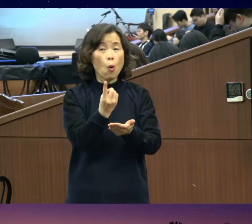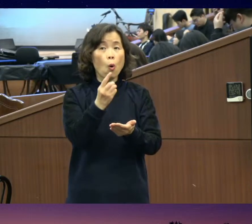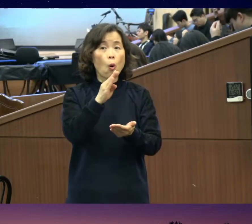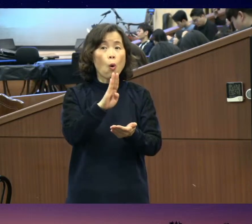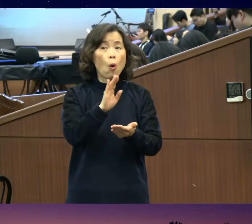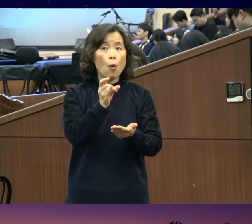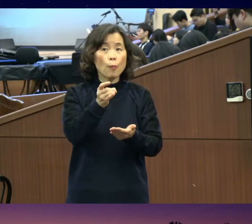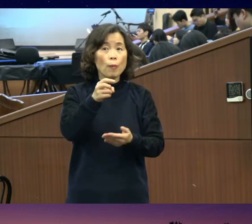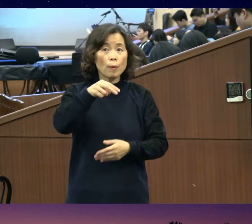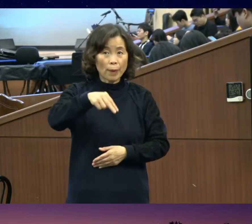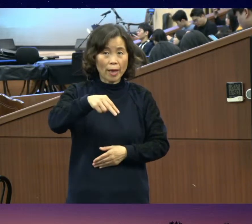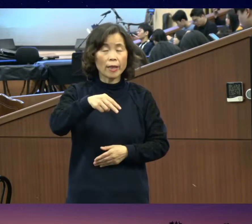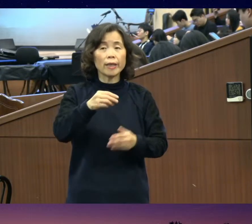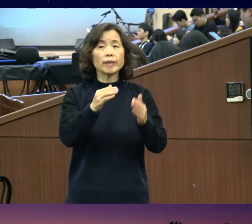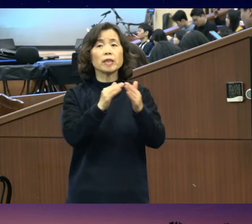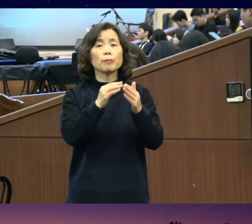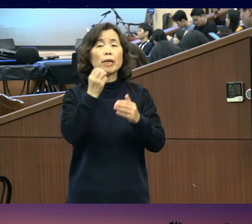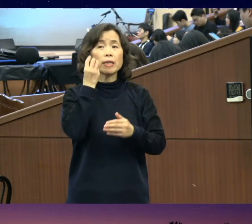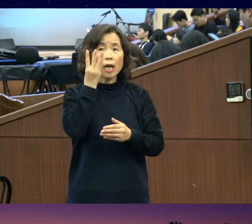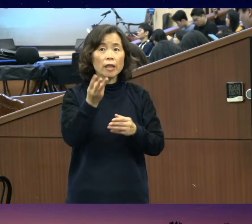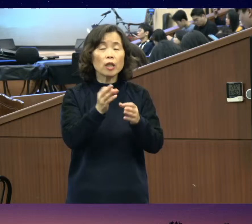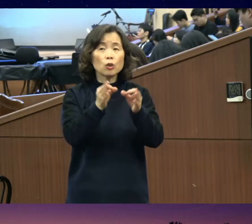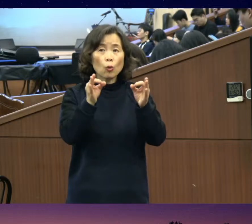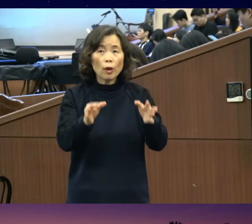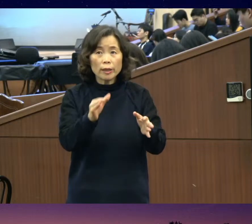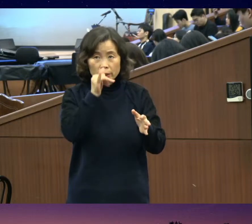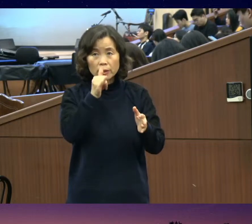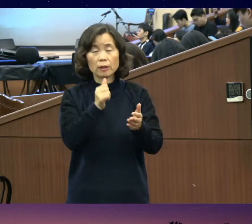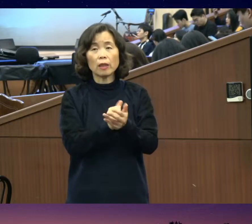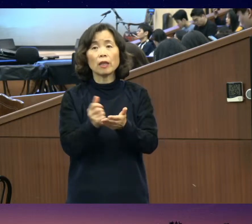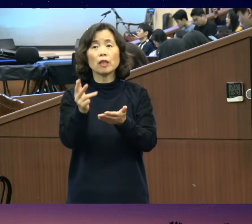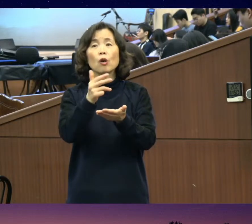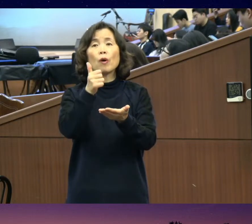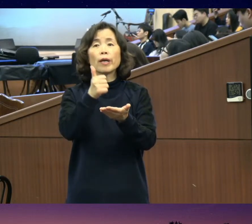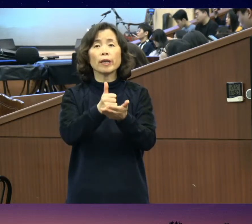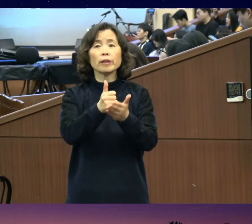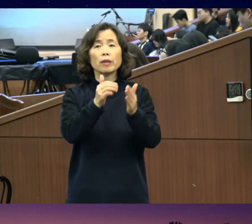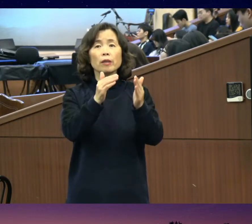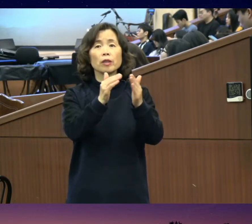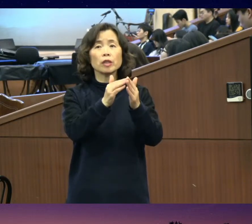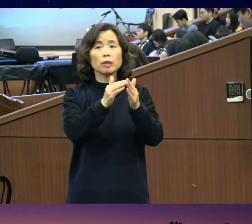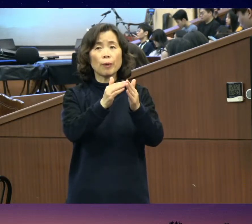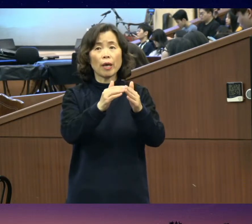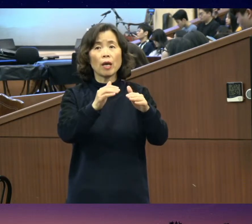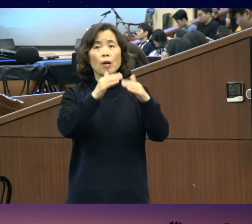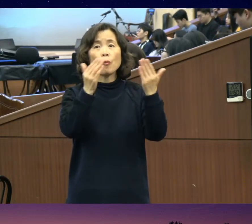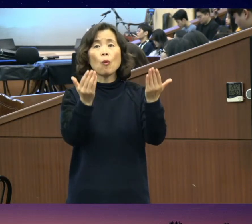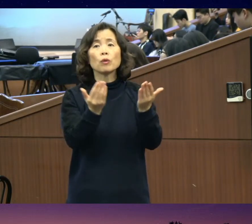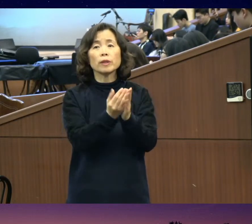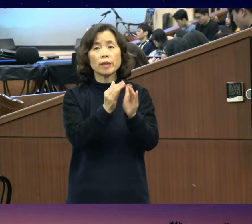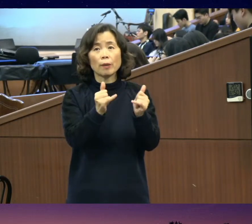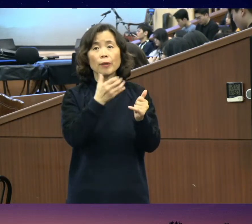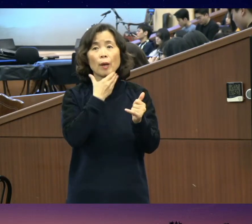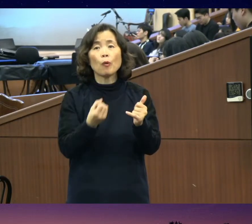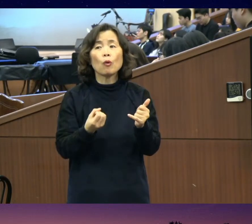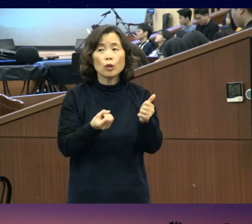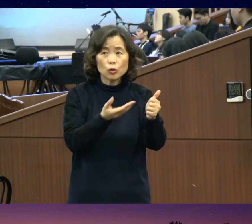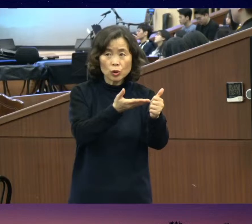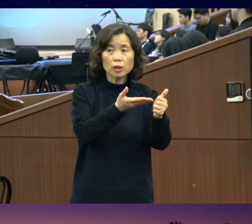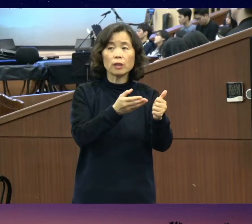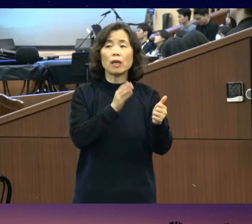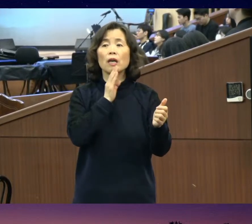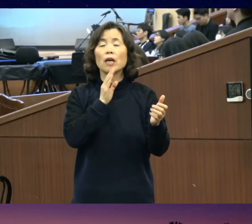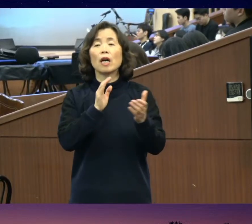오벳에돔의 집에 석 달을 있었는데 여호와께서 오벳에돔과 그의 온 집에 복을 주시니라.